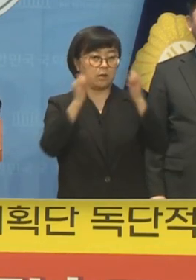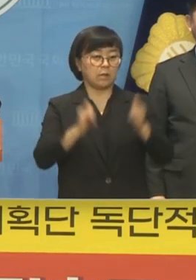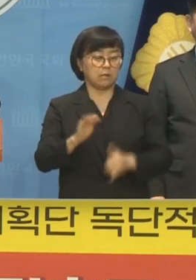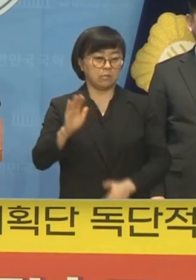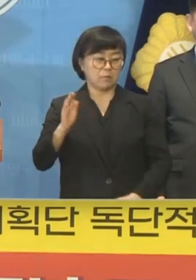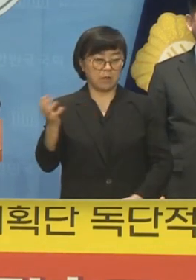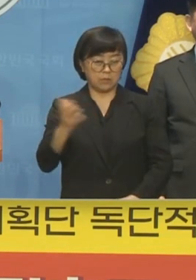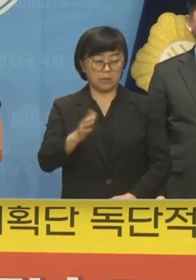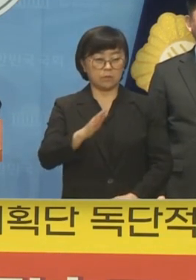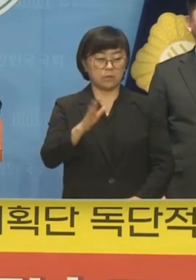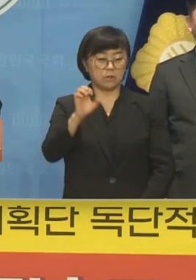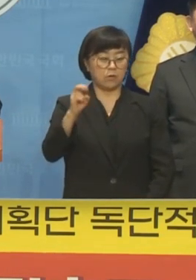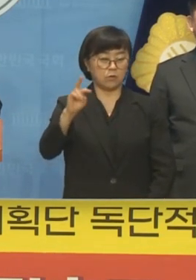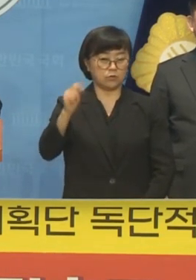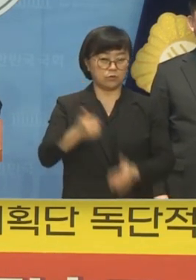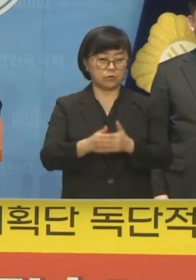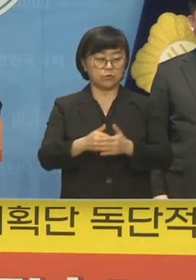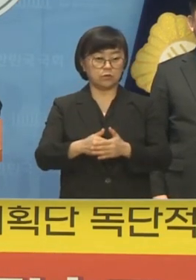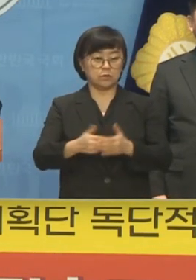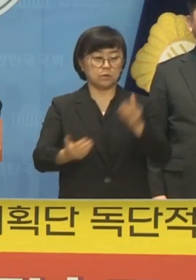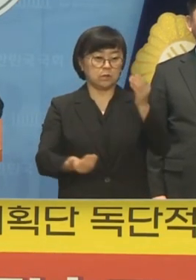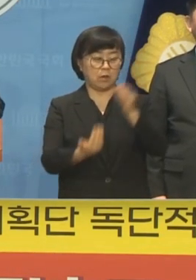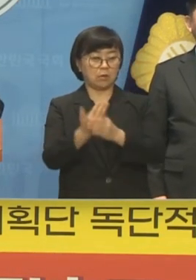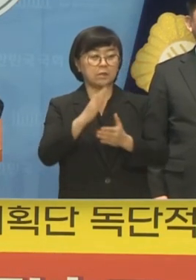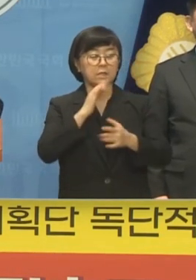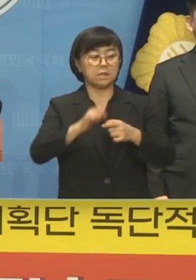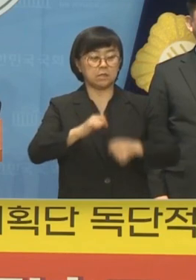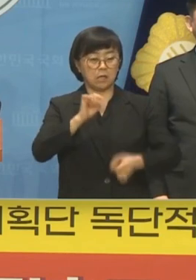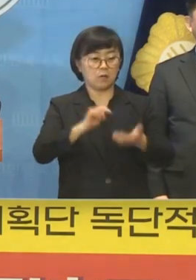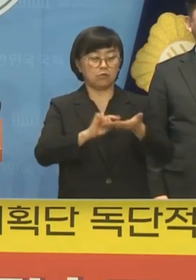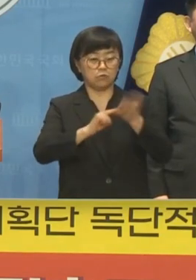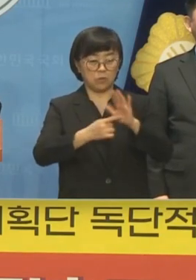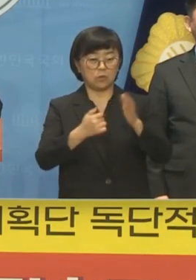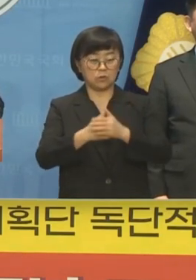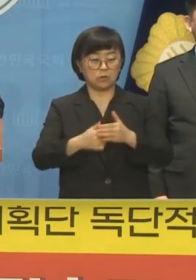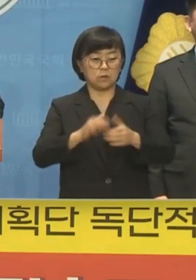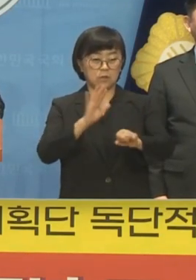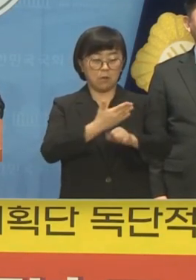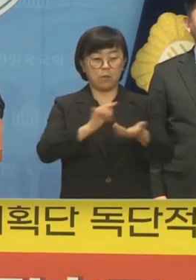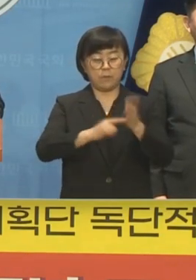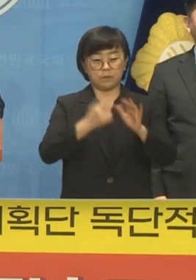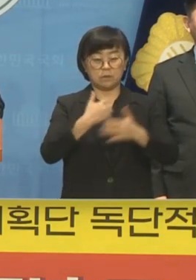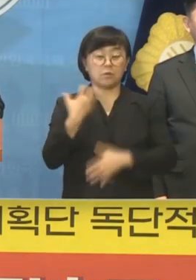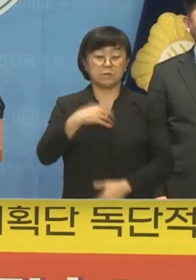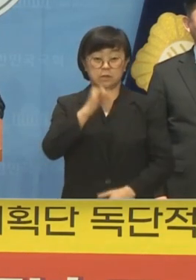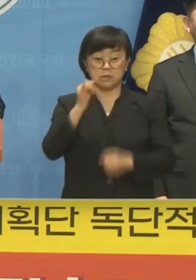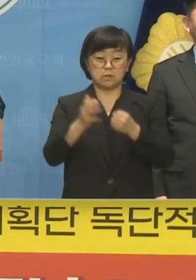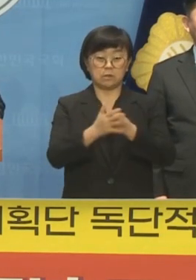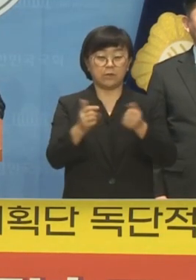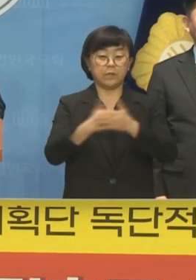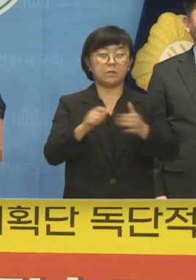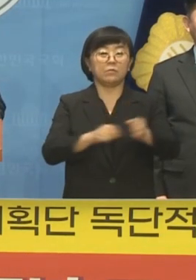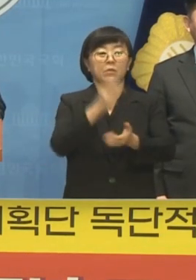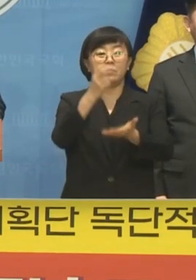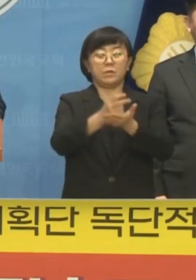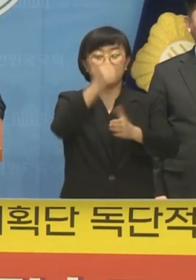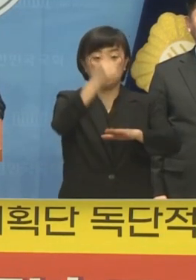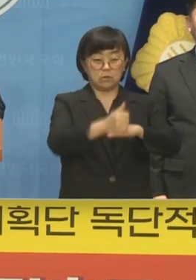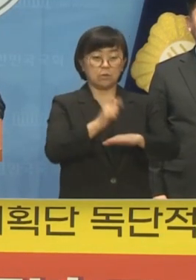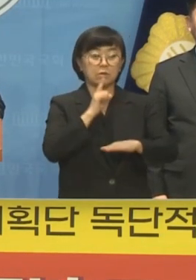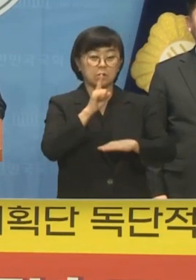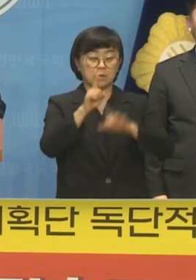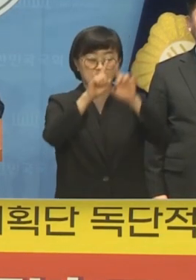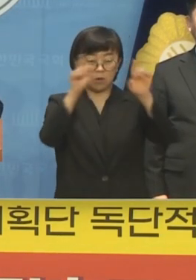사건의 진상 규명마저도 왜곡을 시도하고 있어서 우려가 큽니다. 여순 특별법의 최종